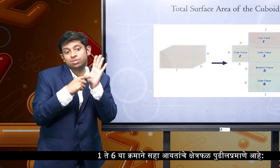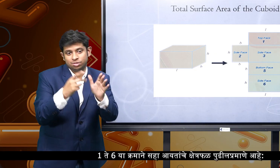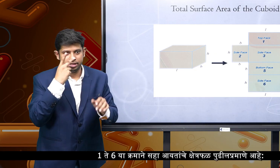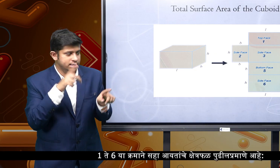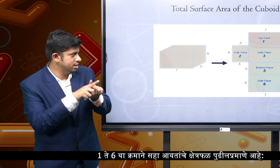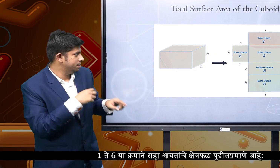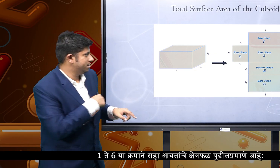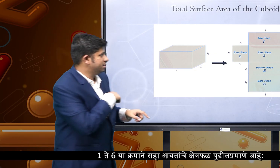आहे.